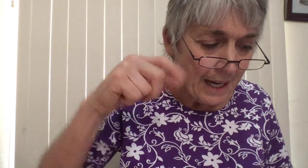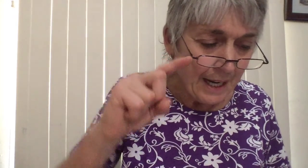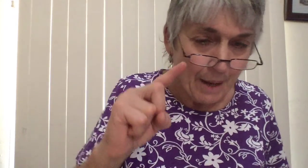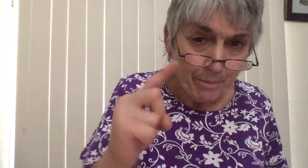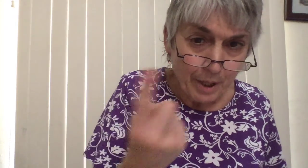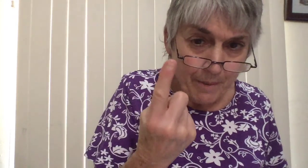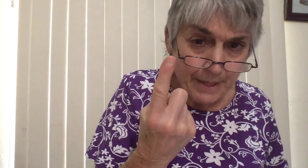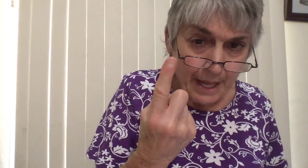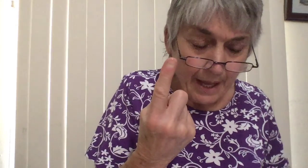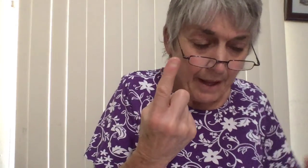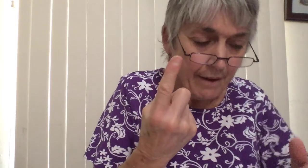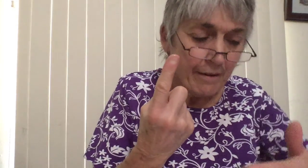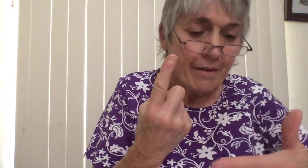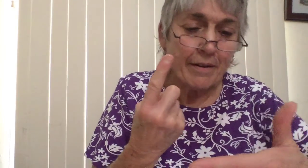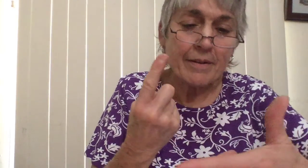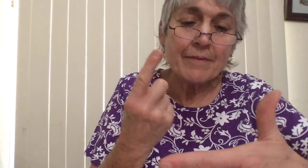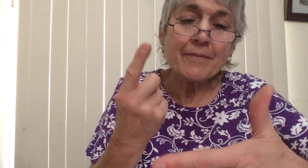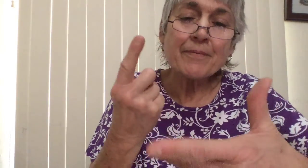la première,